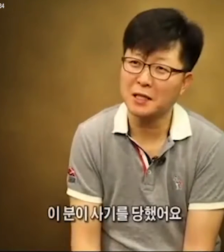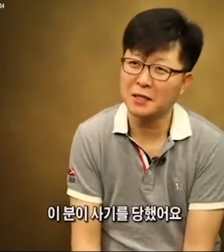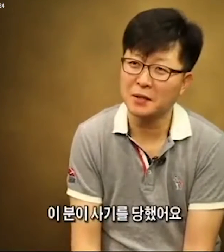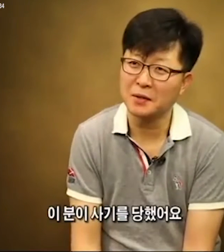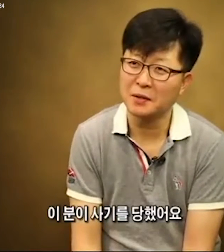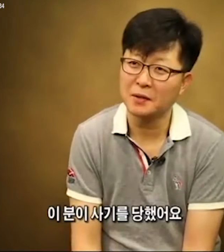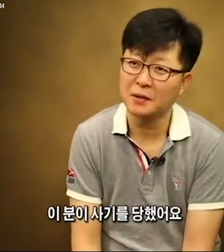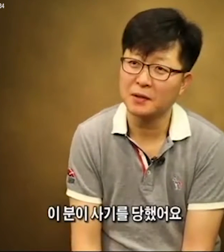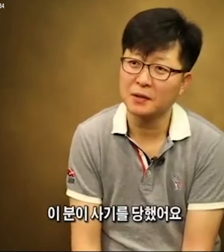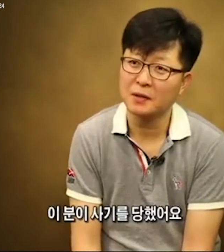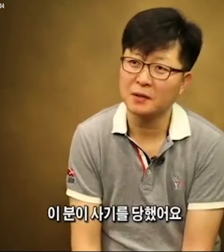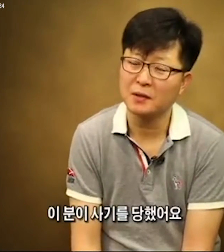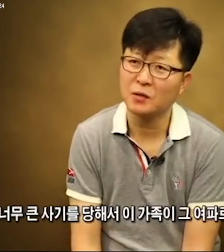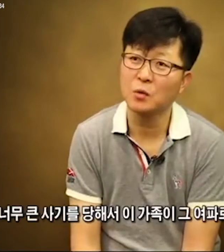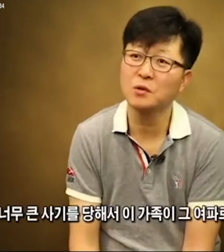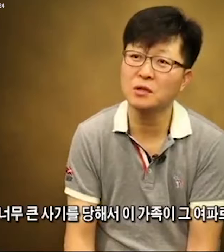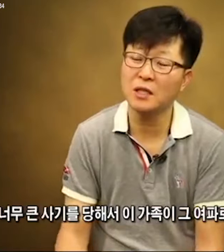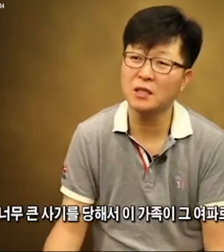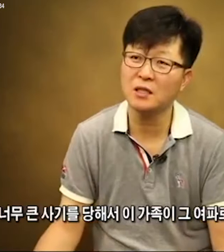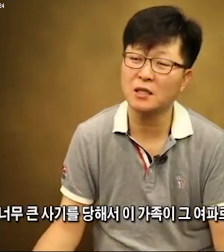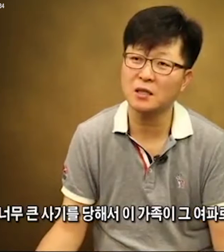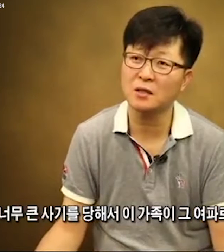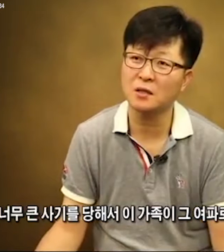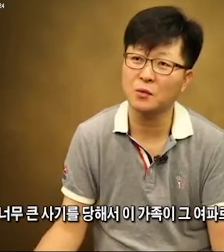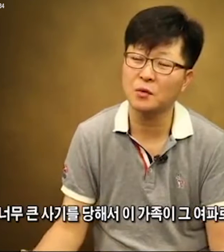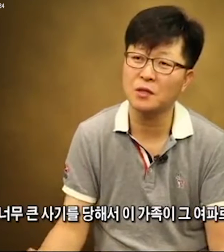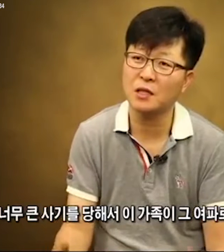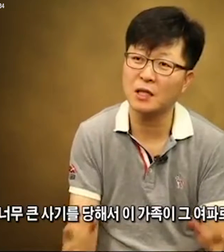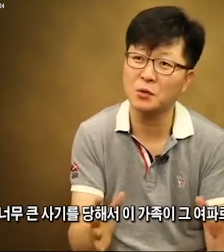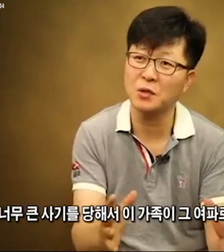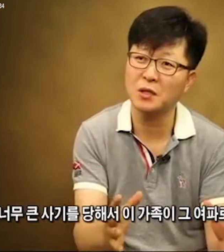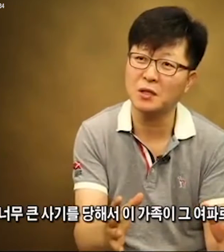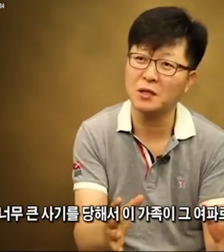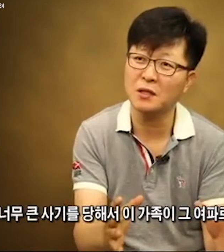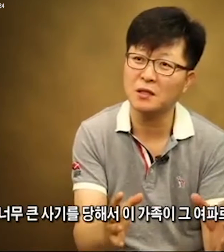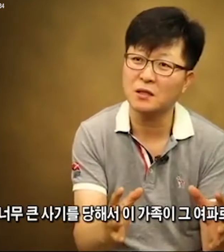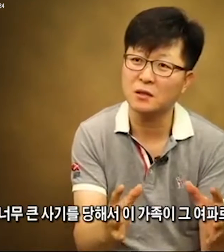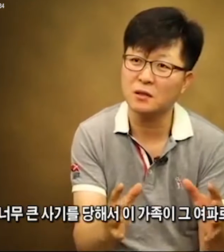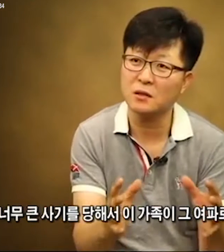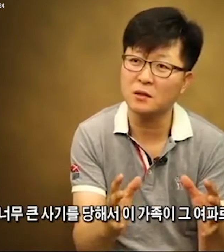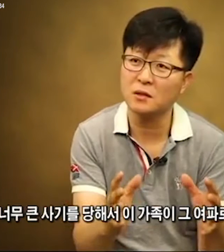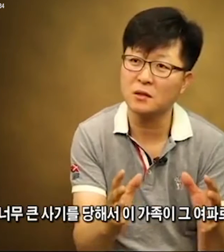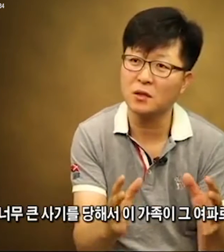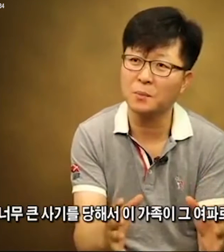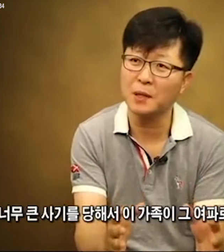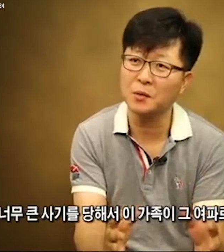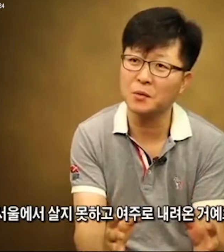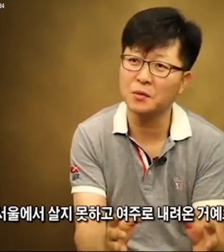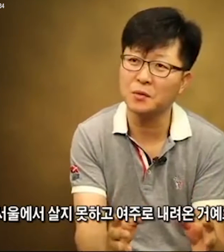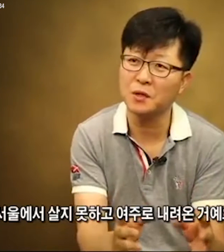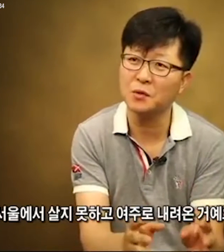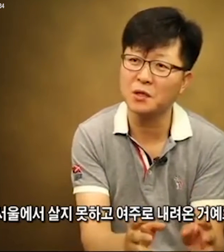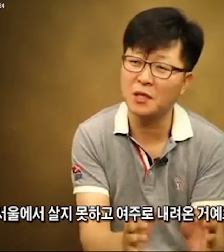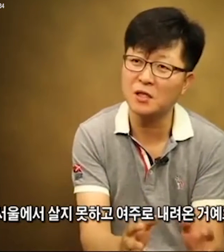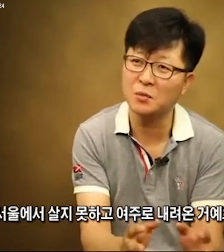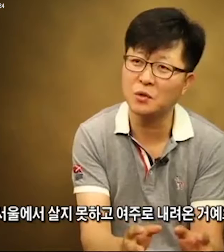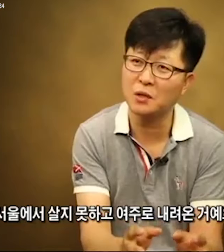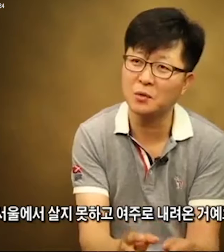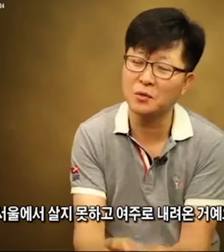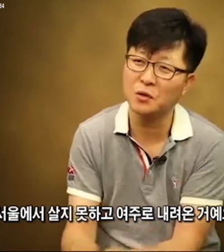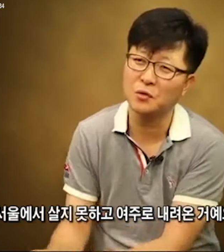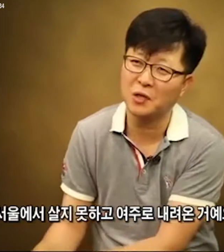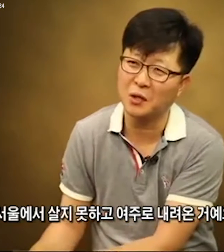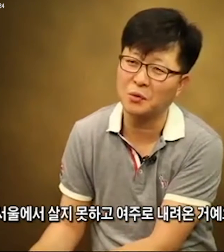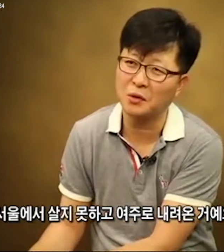이분이 사기를 당했어요. 너무 큰 사기를 당해서 이 가족이 그 여파로 서울에서